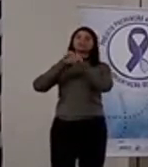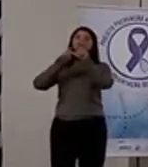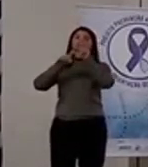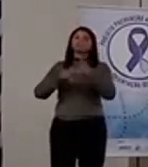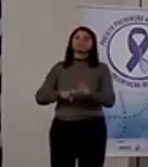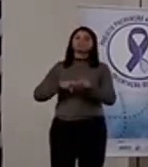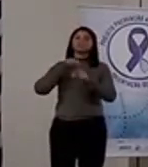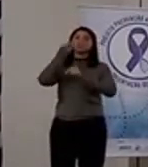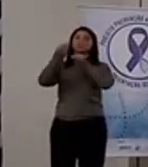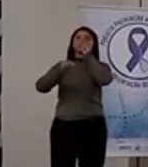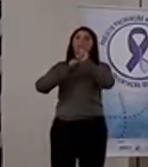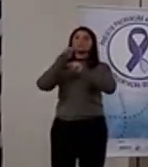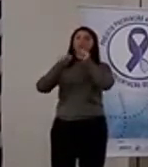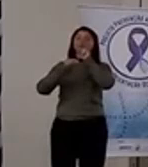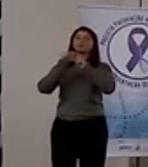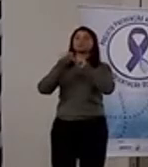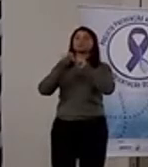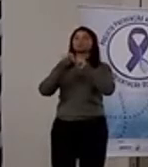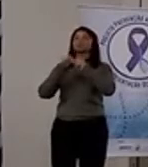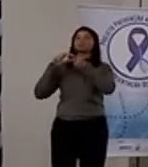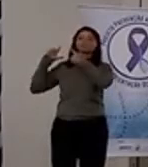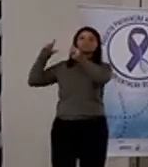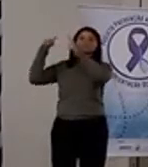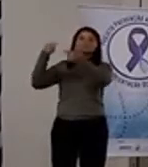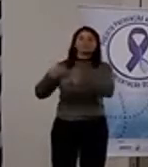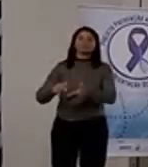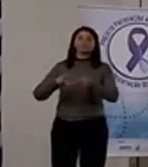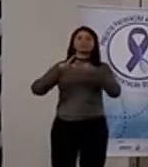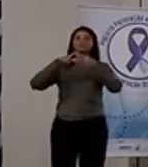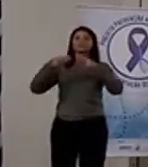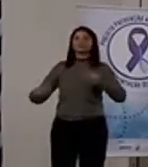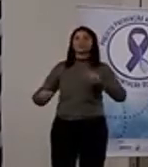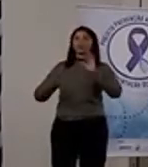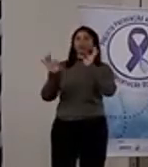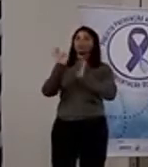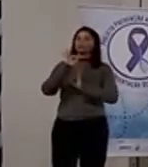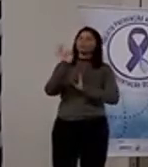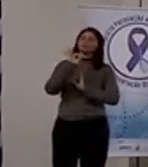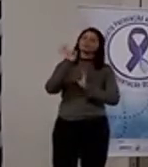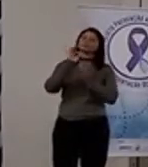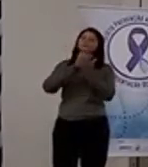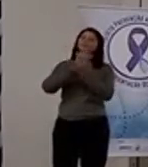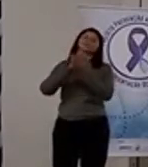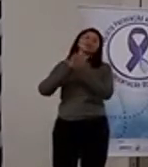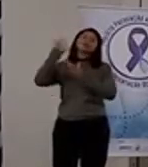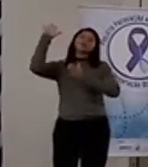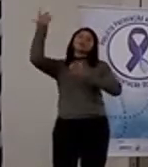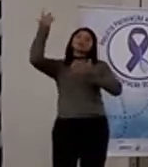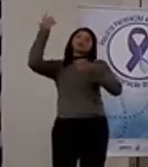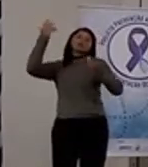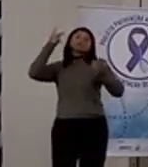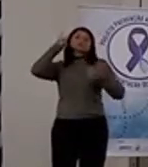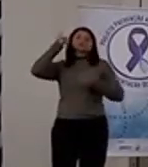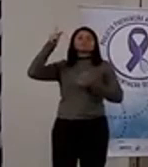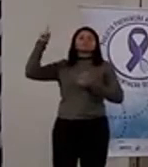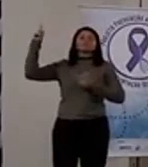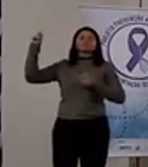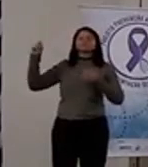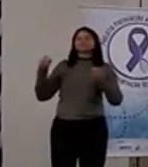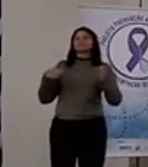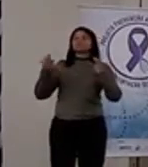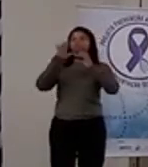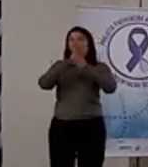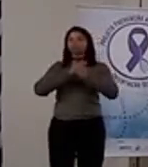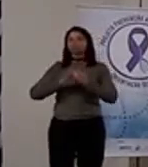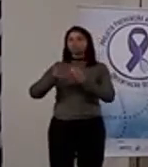geral, elas não são hereditárias. A mutação acontece espontaneamente no embrião. E acho que um dos maiores exemplos disso,